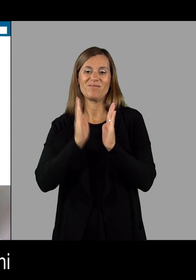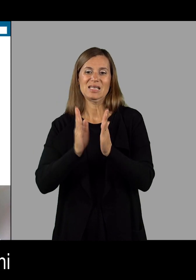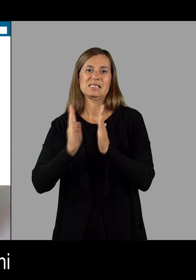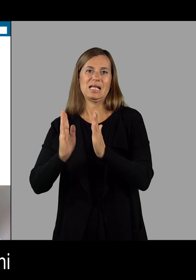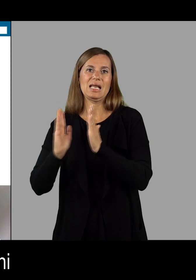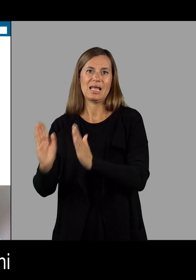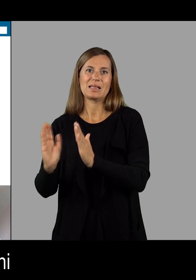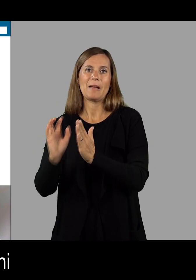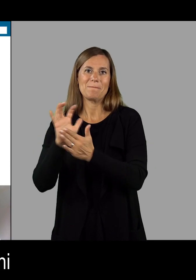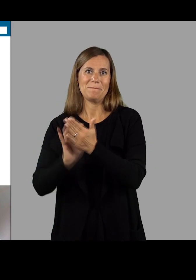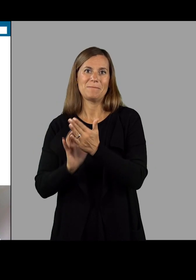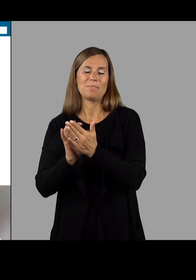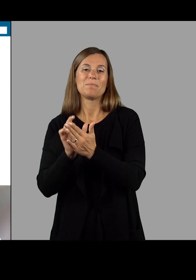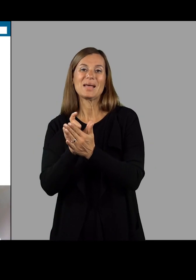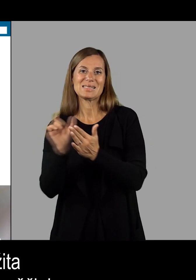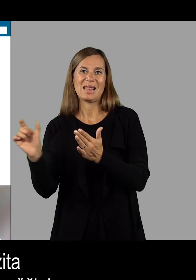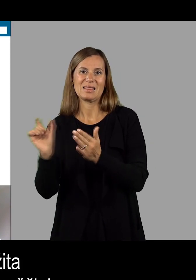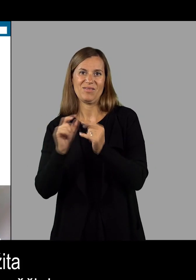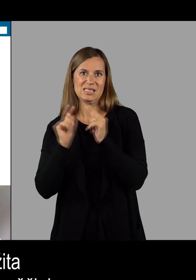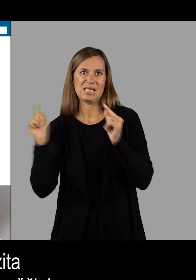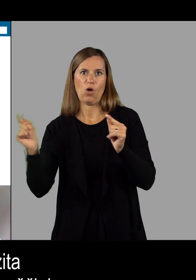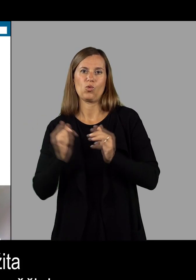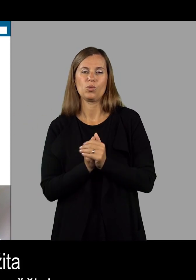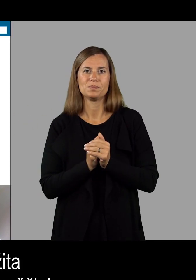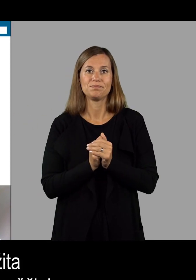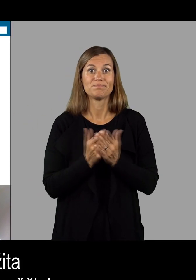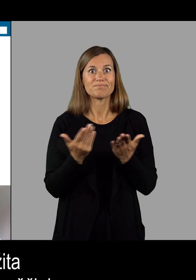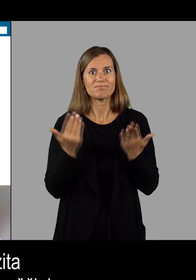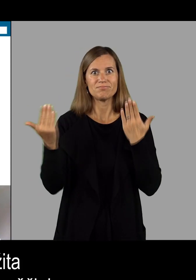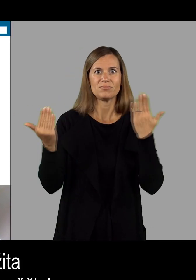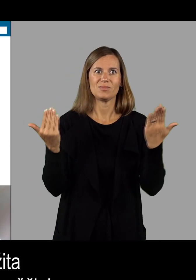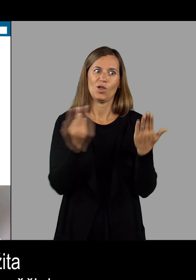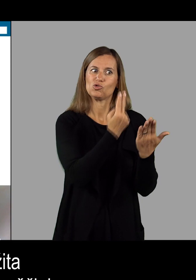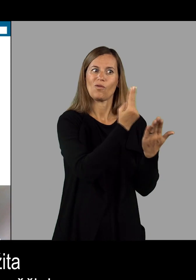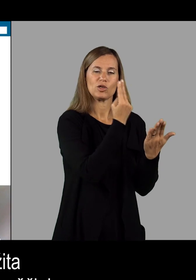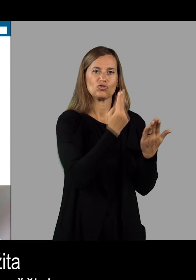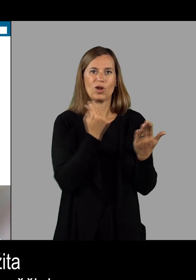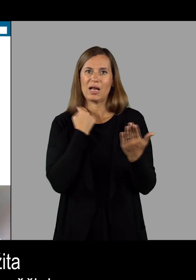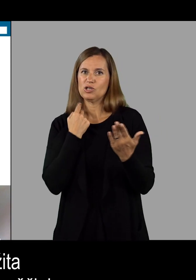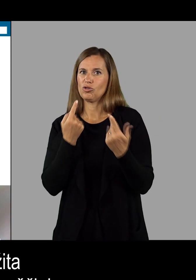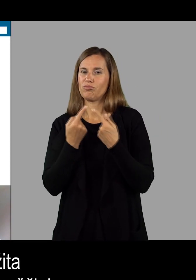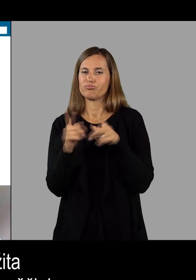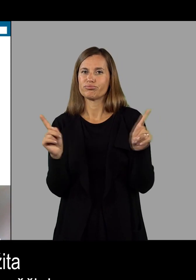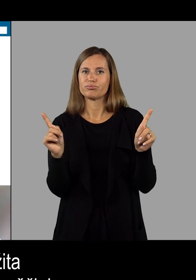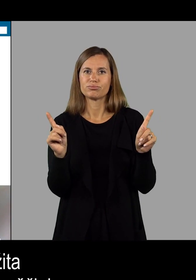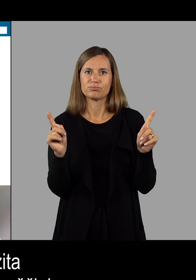vrstni red besed v stavku. Te dve lastnosti zelo